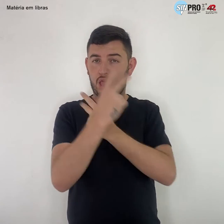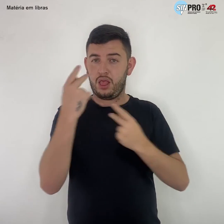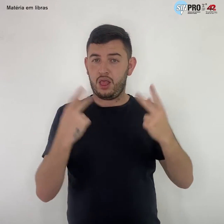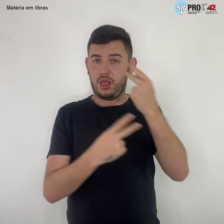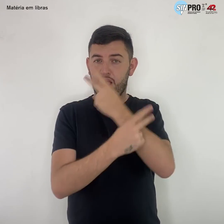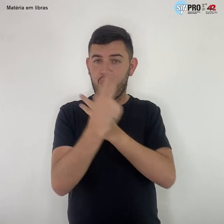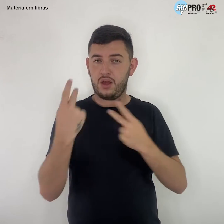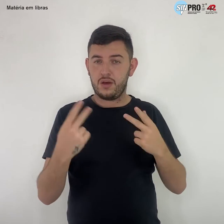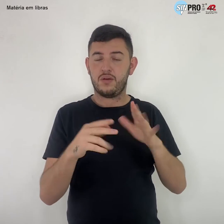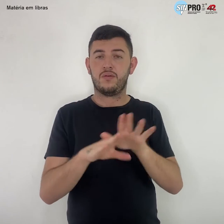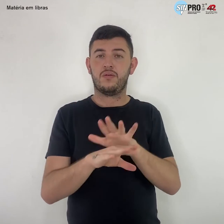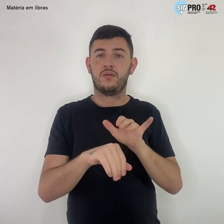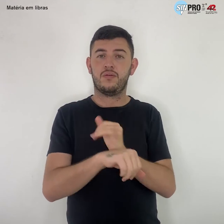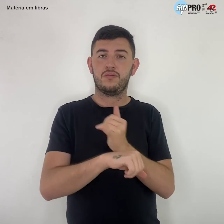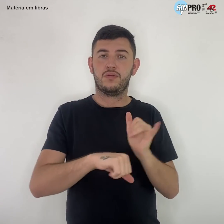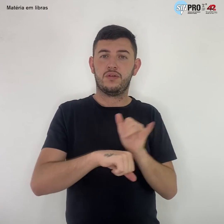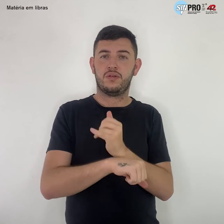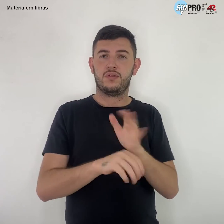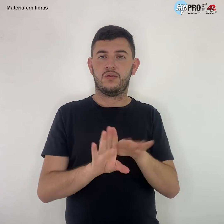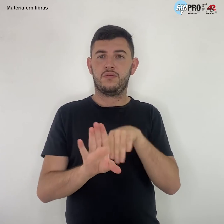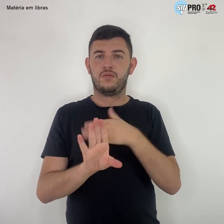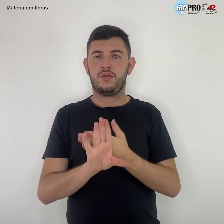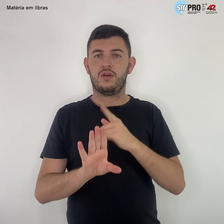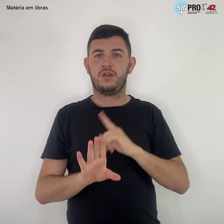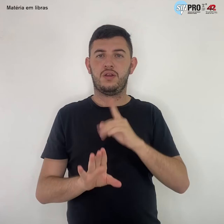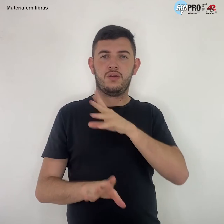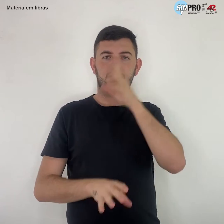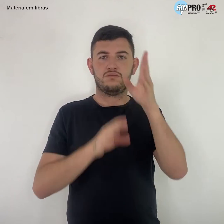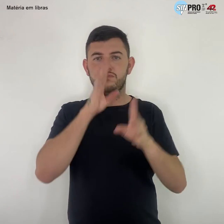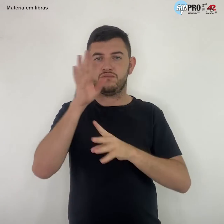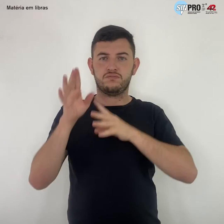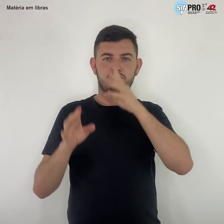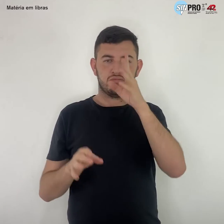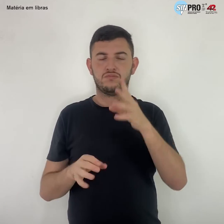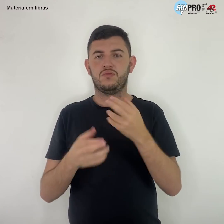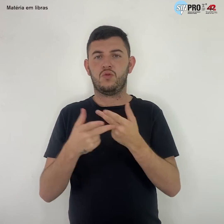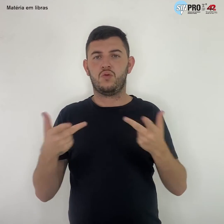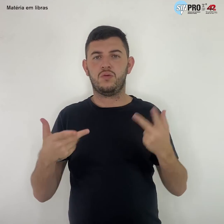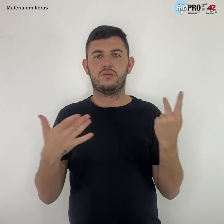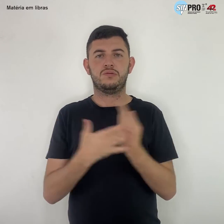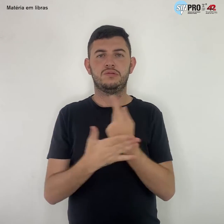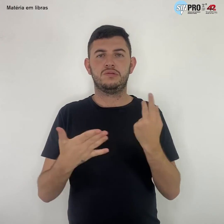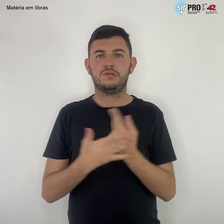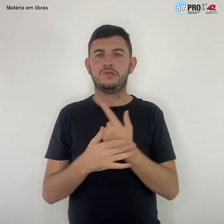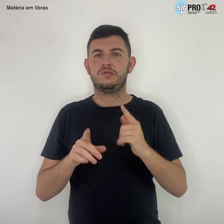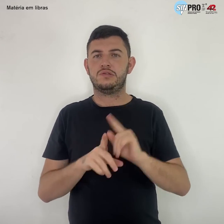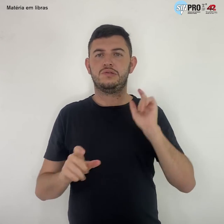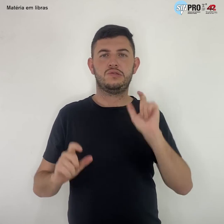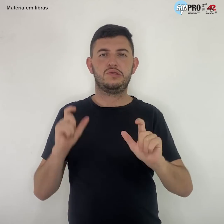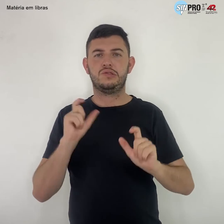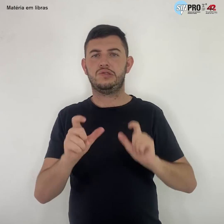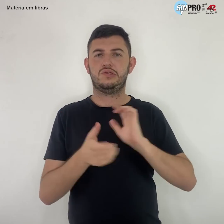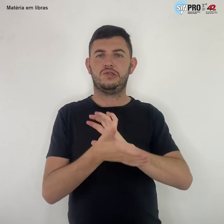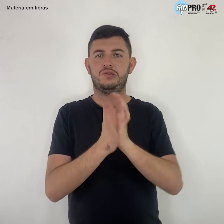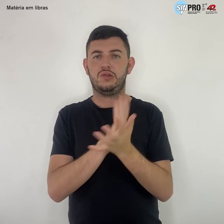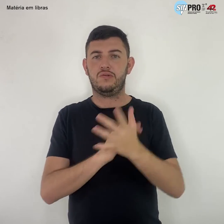fumaça formada por escândalos, polêmicas e ofensas gratuitas, mas a educação